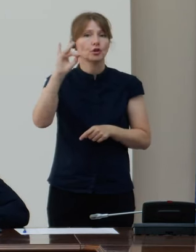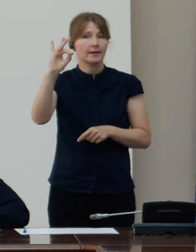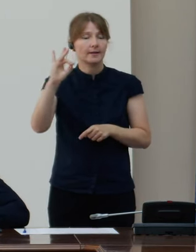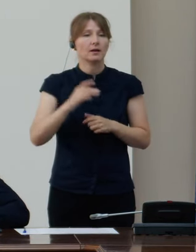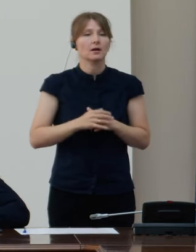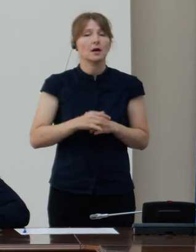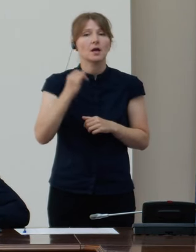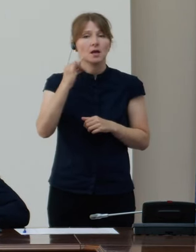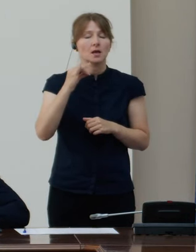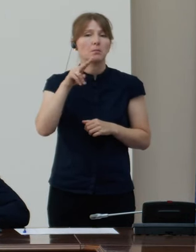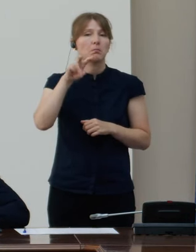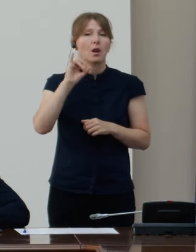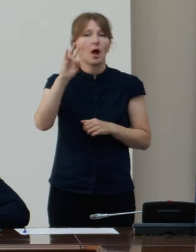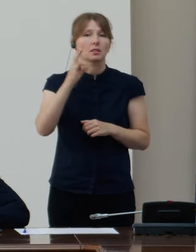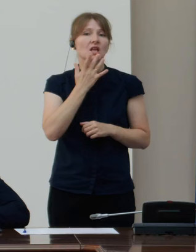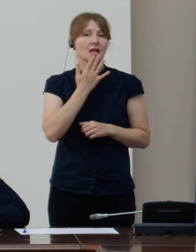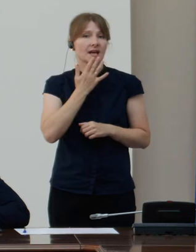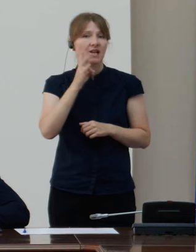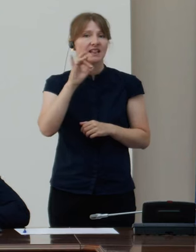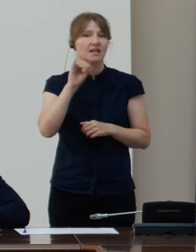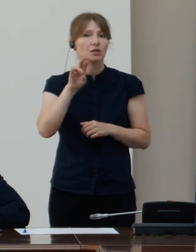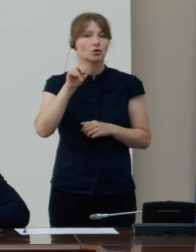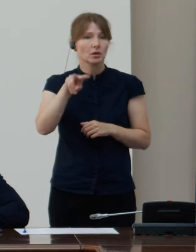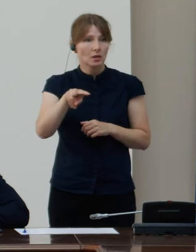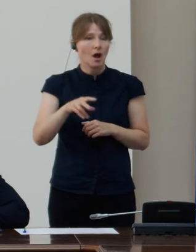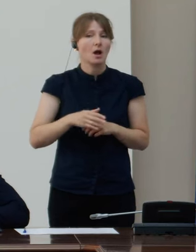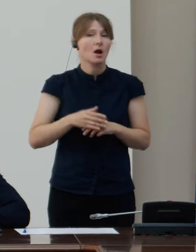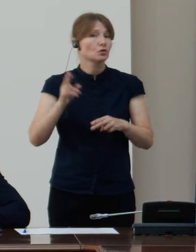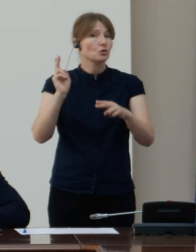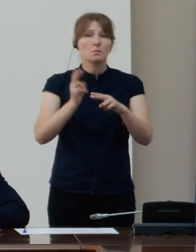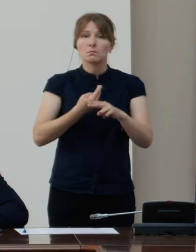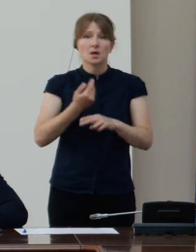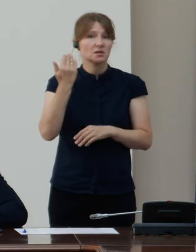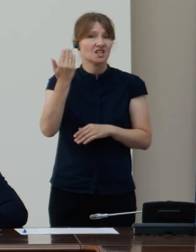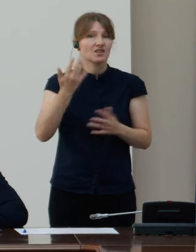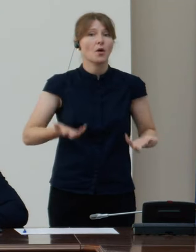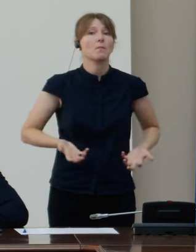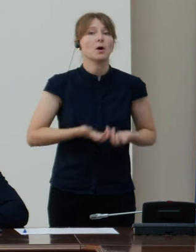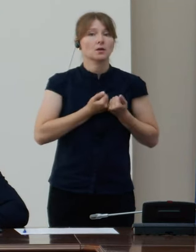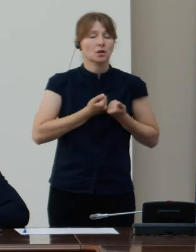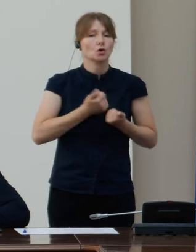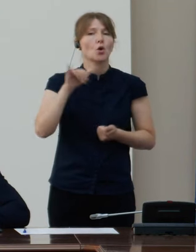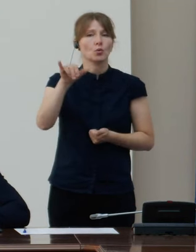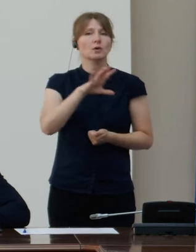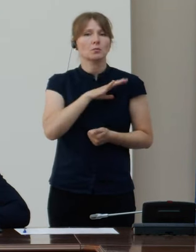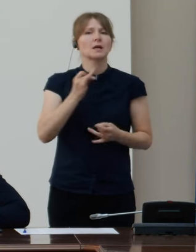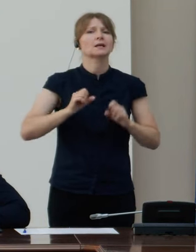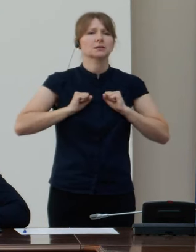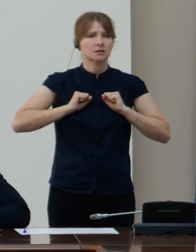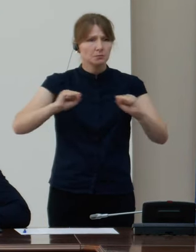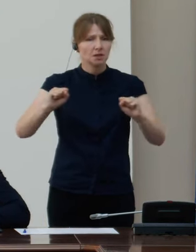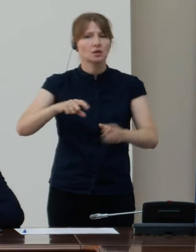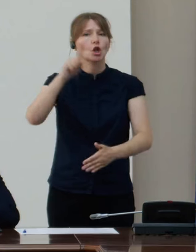ultimul rând de la plan internațional, care în afară de suportul metodologic au avut și curajul